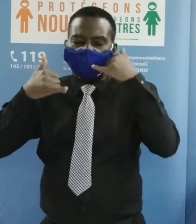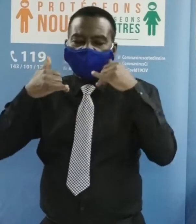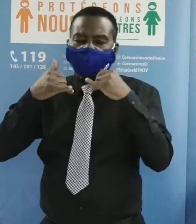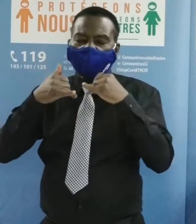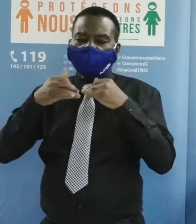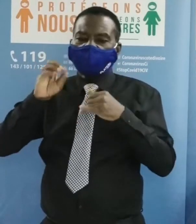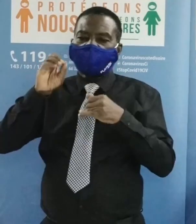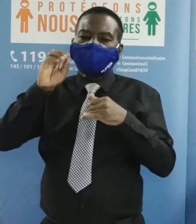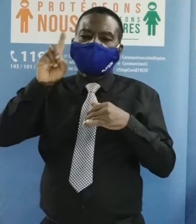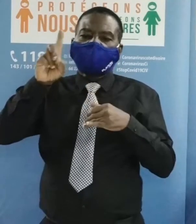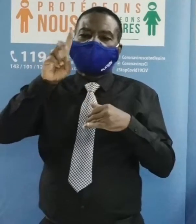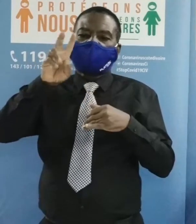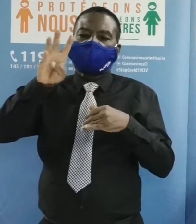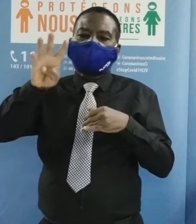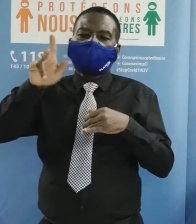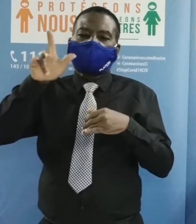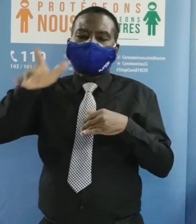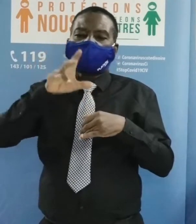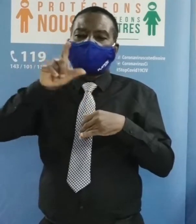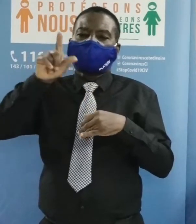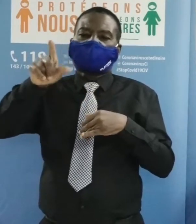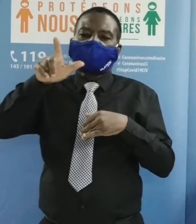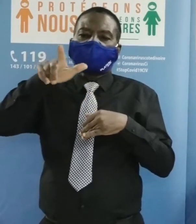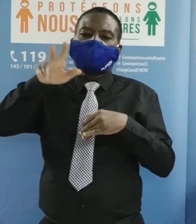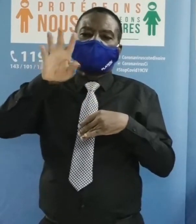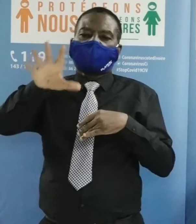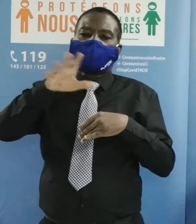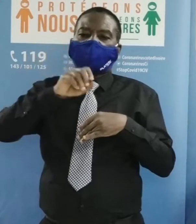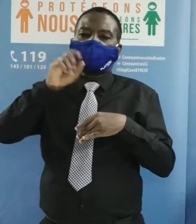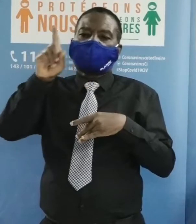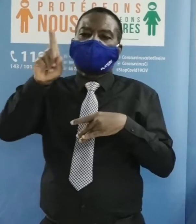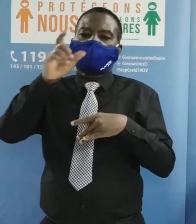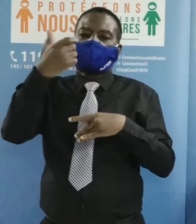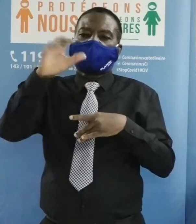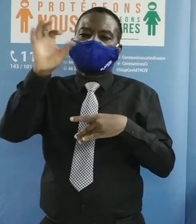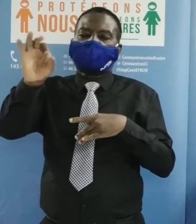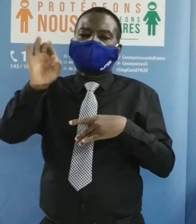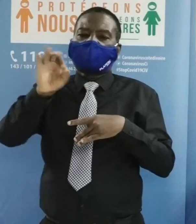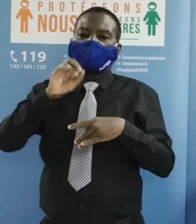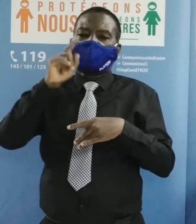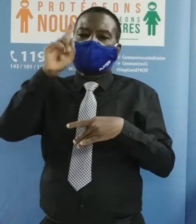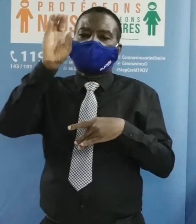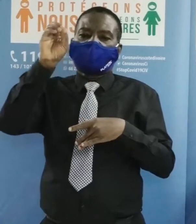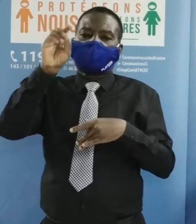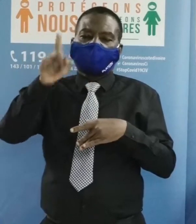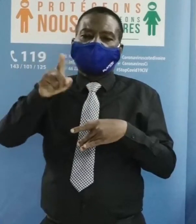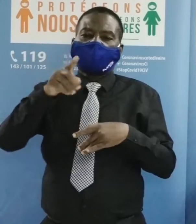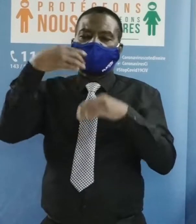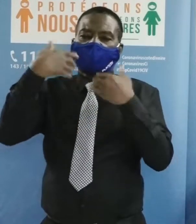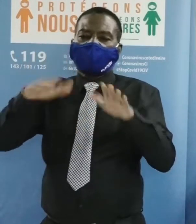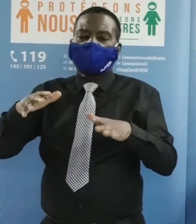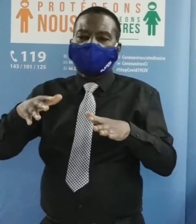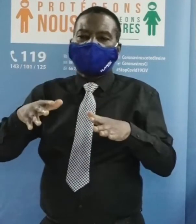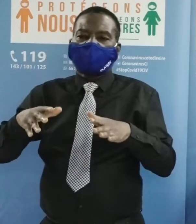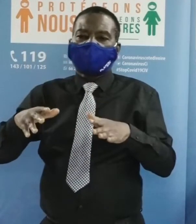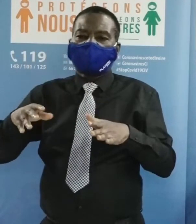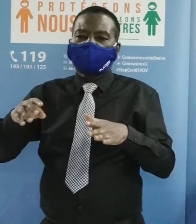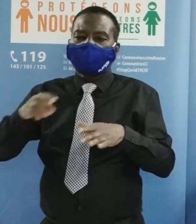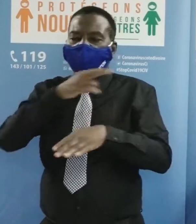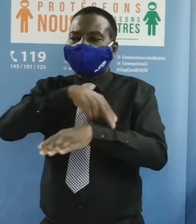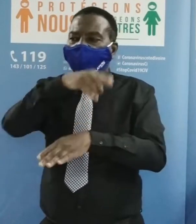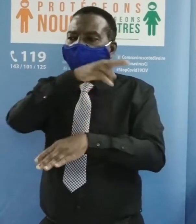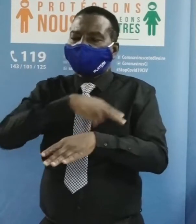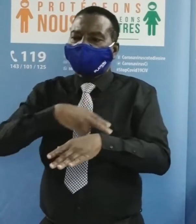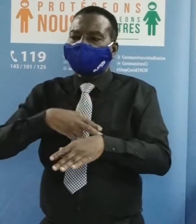le 143 les 125 le 119 et 201 pour être orientés enfin les établissements de santé